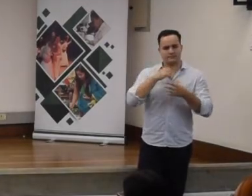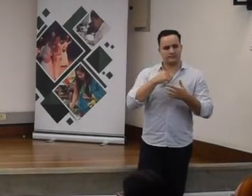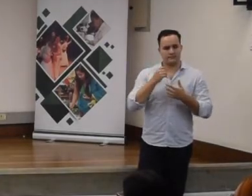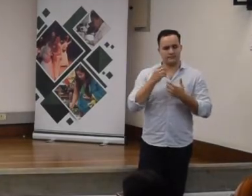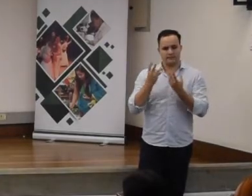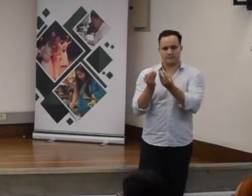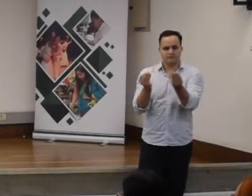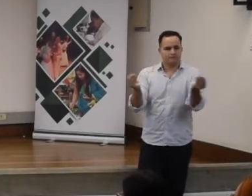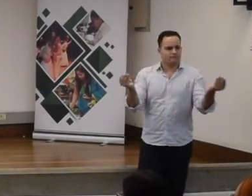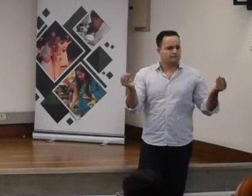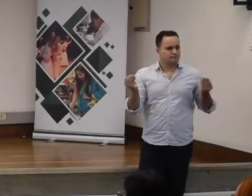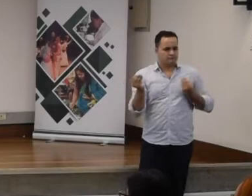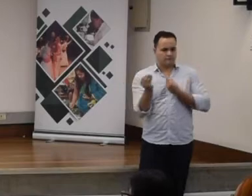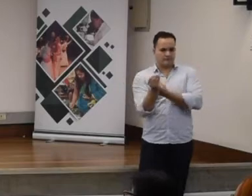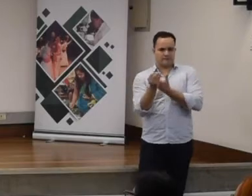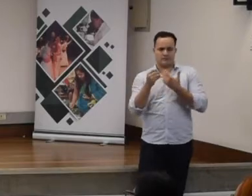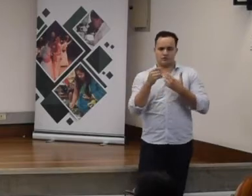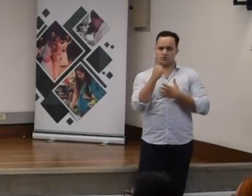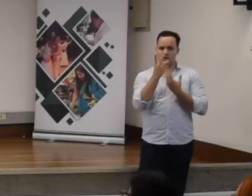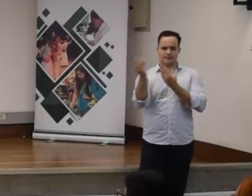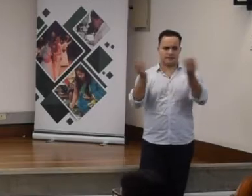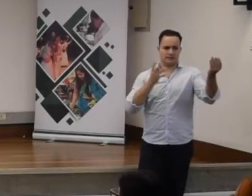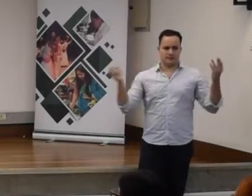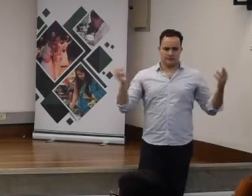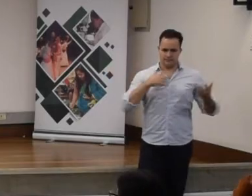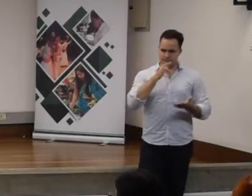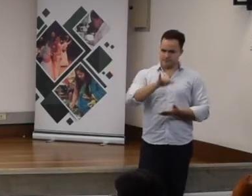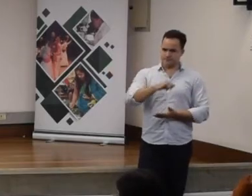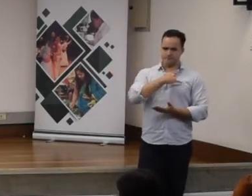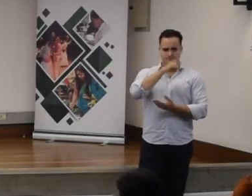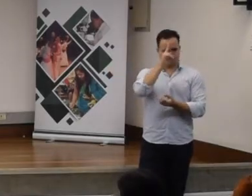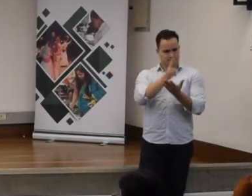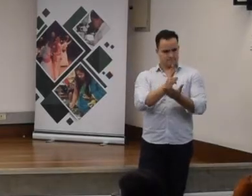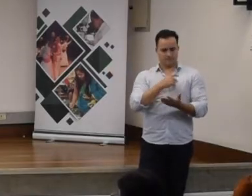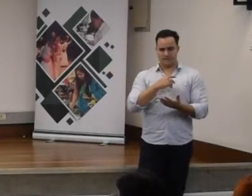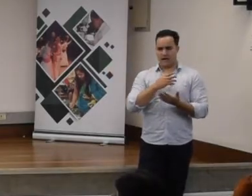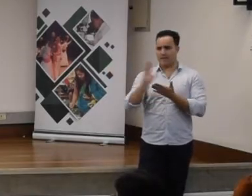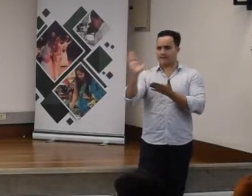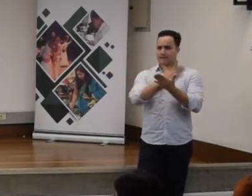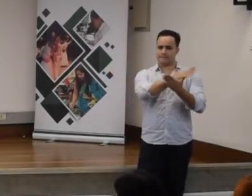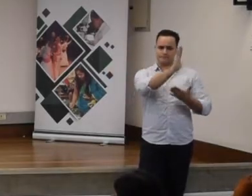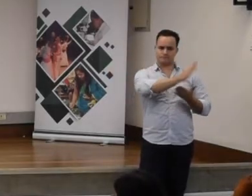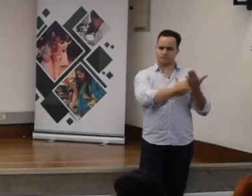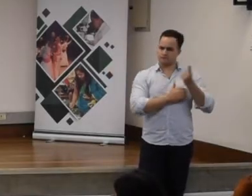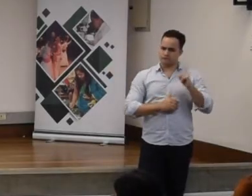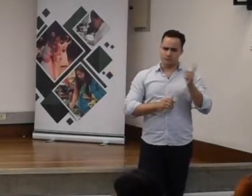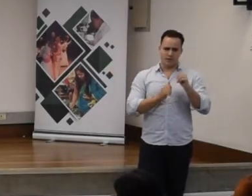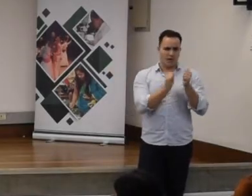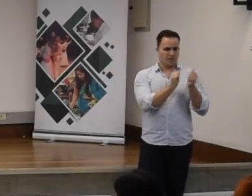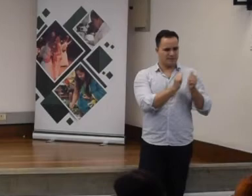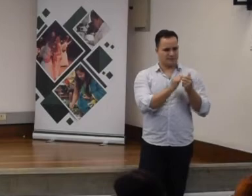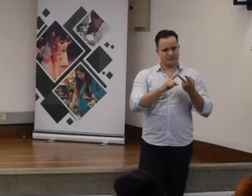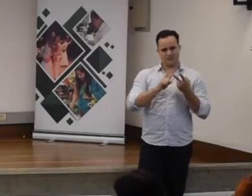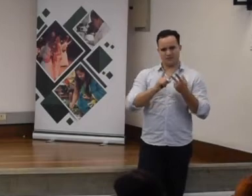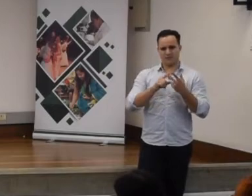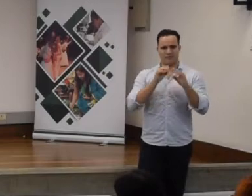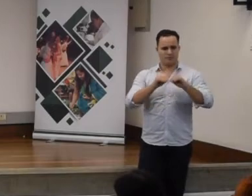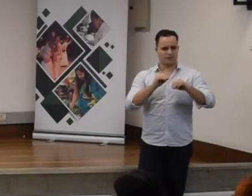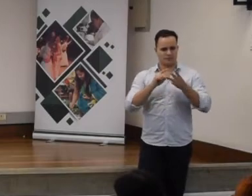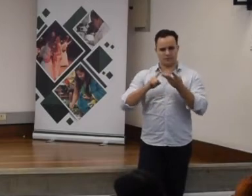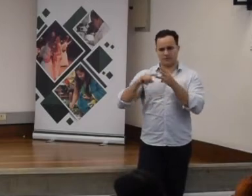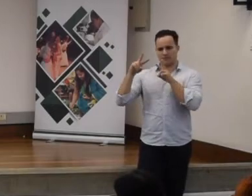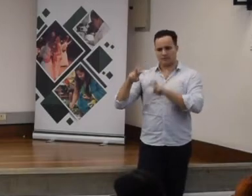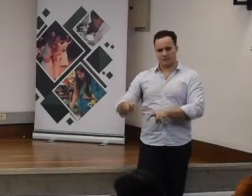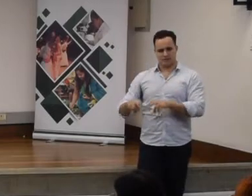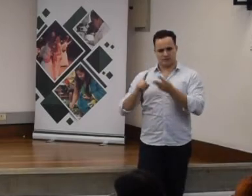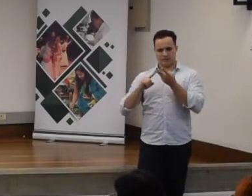Esto mismo lo entendemos para UDA Diversa. No entendemos 3 rutas aisladas, el acompañamiento por un lado, la formación por otro, la investigación